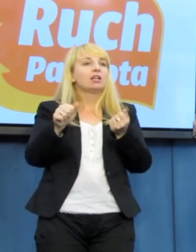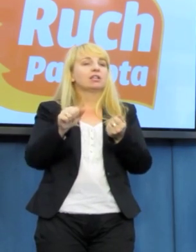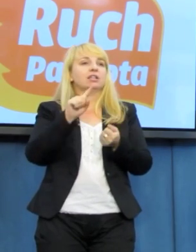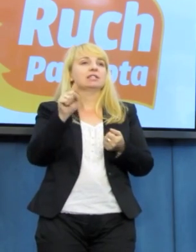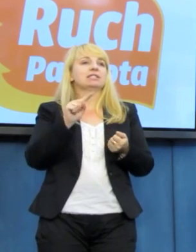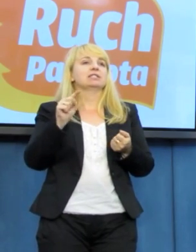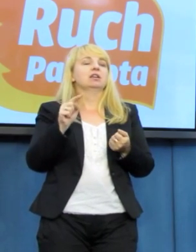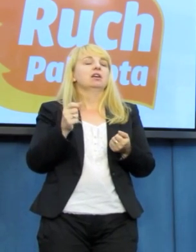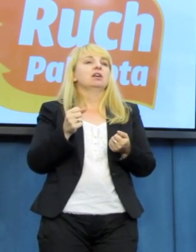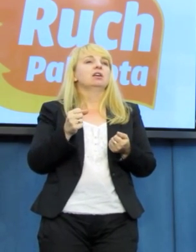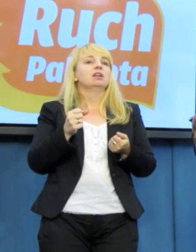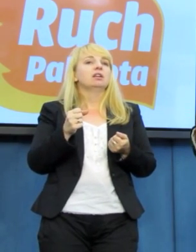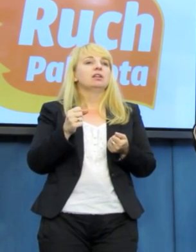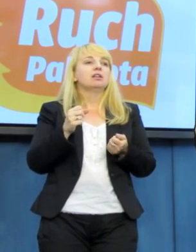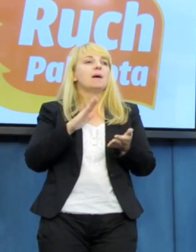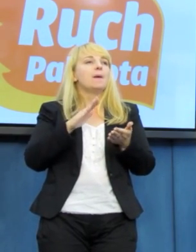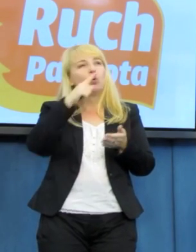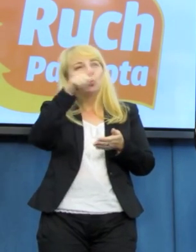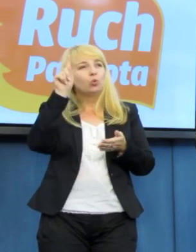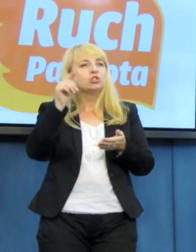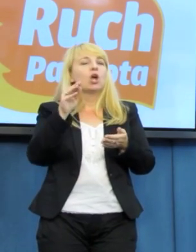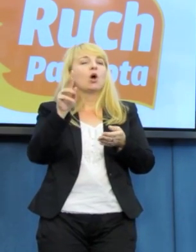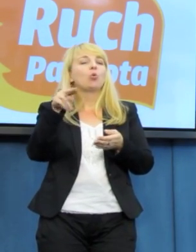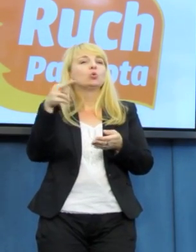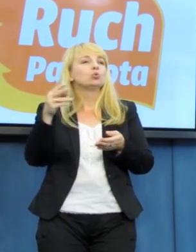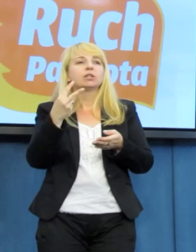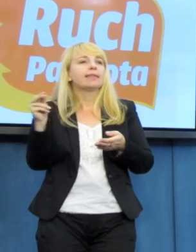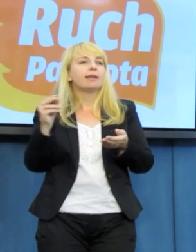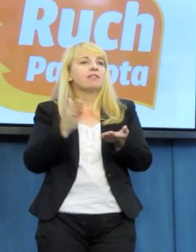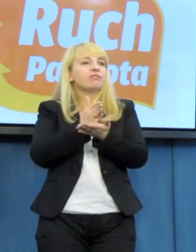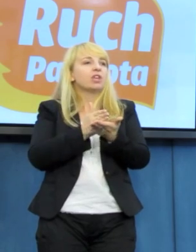powstaje dzisiaj, proszę państwa, zespół do spraw, czy